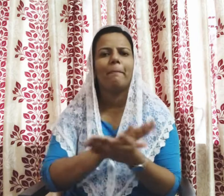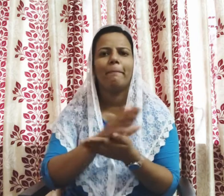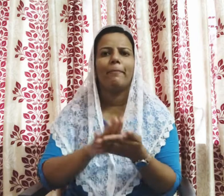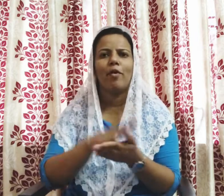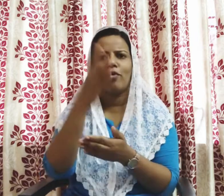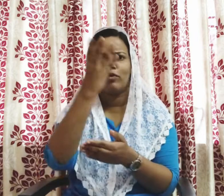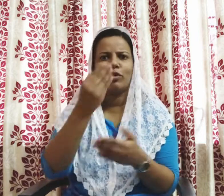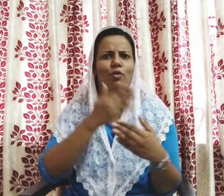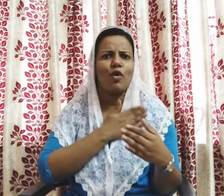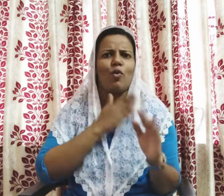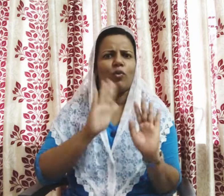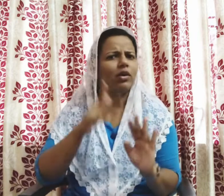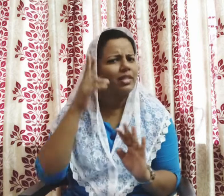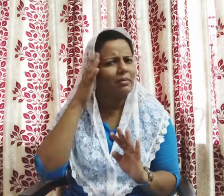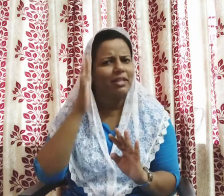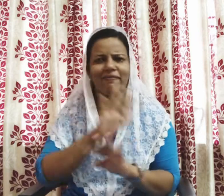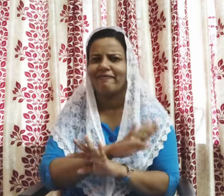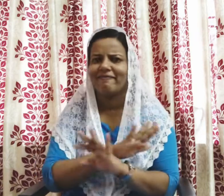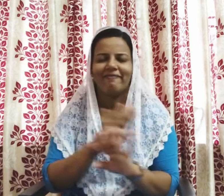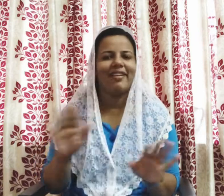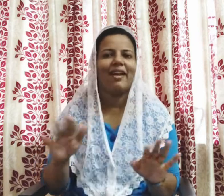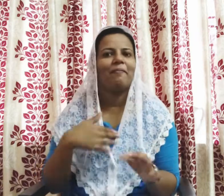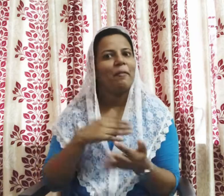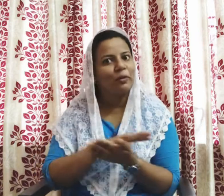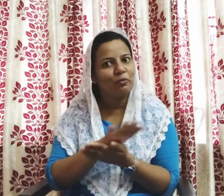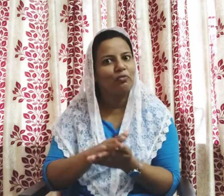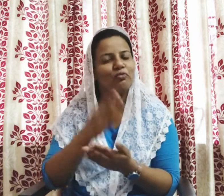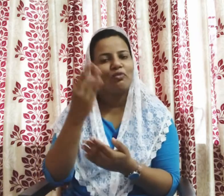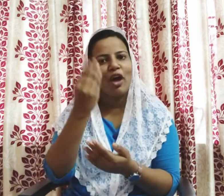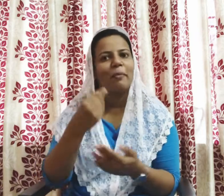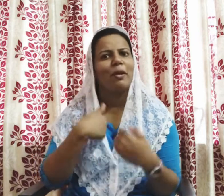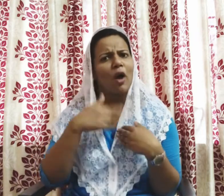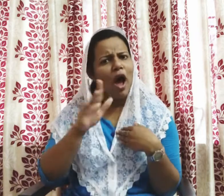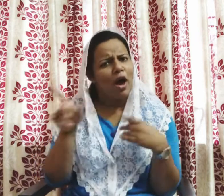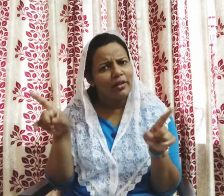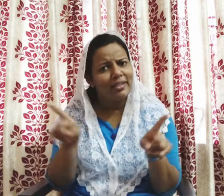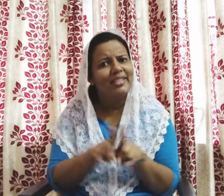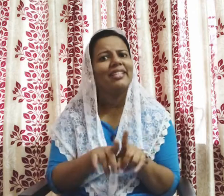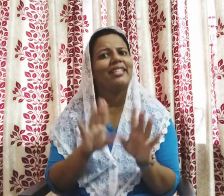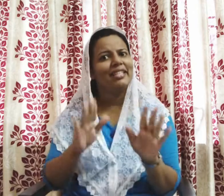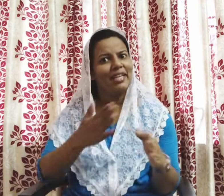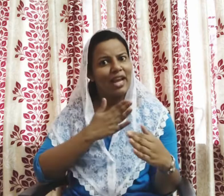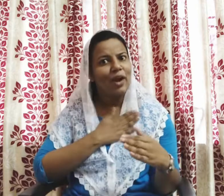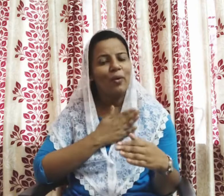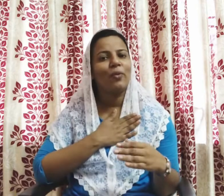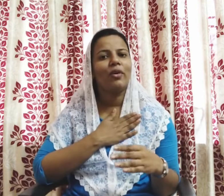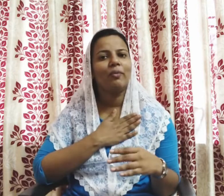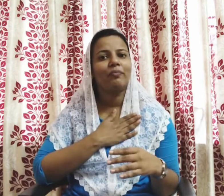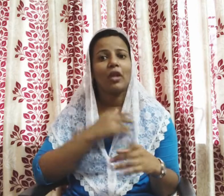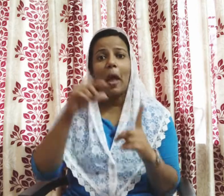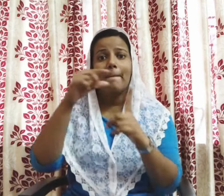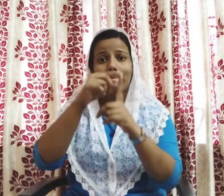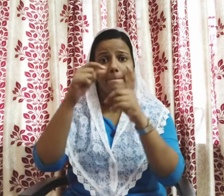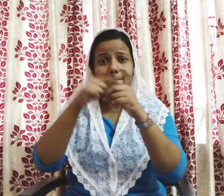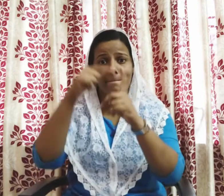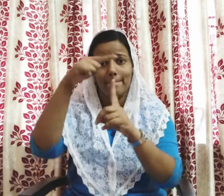വന്നത്. നോ ഡൗട്ട്, ഇതേ പരിശുദ്ധാത്മാവാണ് വന്നത്. ഇതേ പരിശുദ്ധാത്മാവ് നമ്മുടെ ഉള്ളിൽ വന്നത്, അല്ലാതെ പത്രോസിൻ്റെ ഉള്ളിൽ